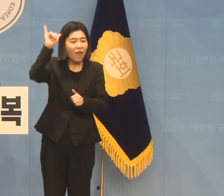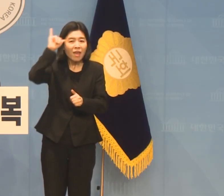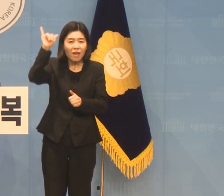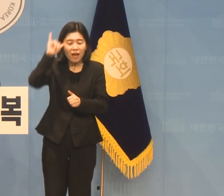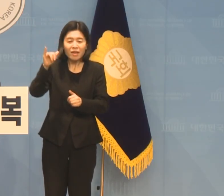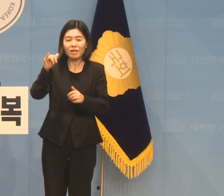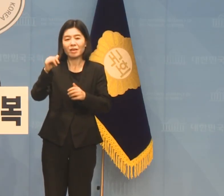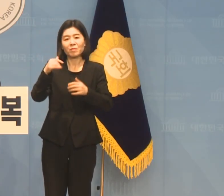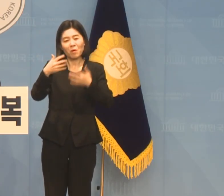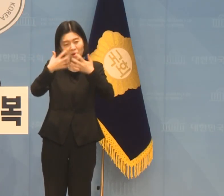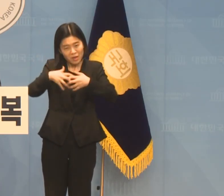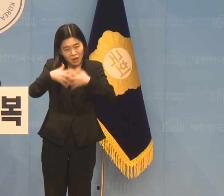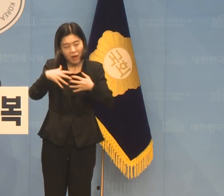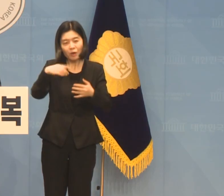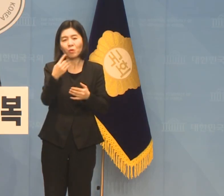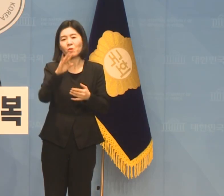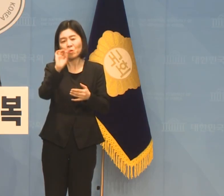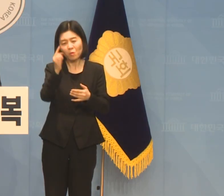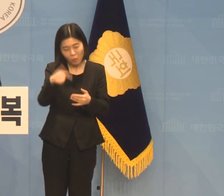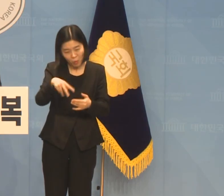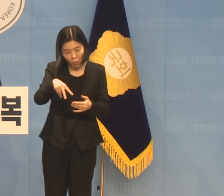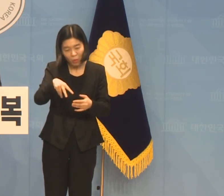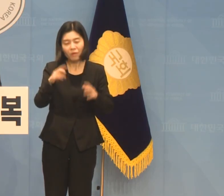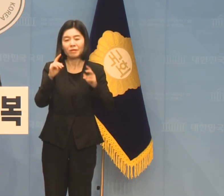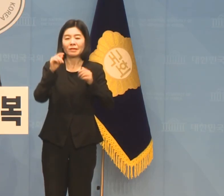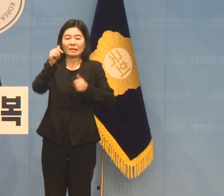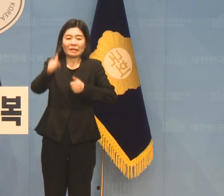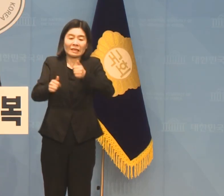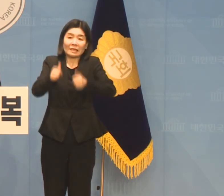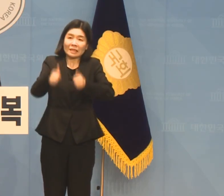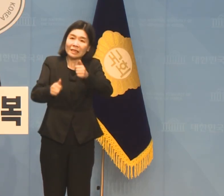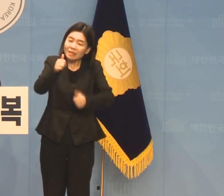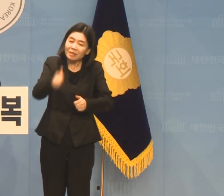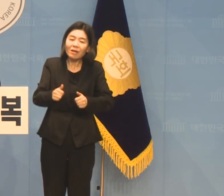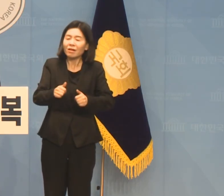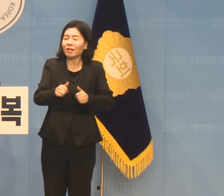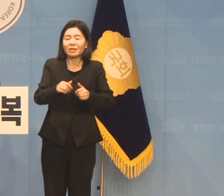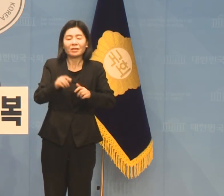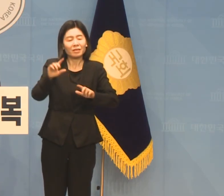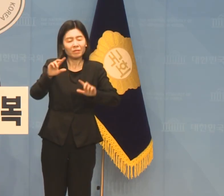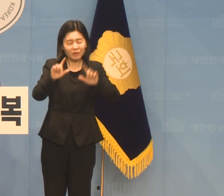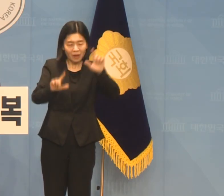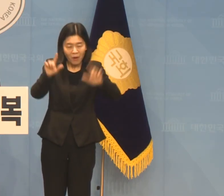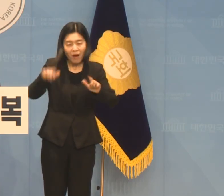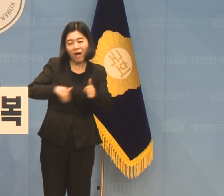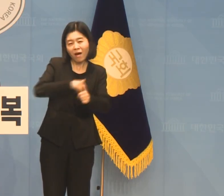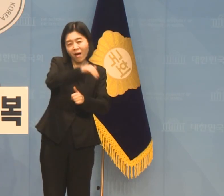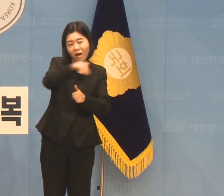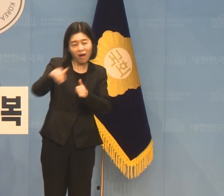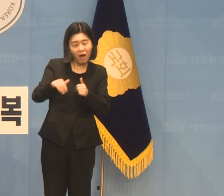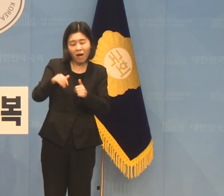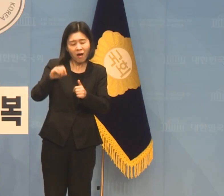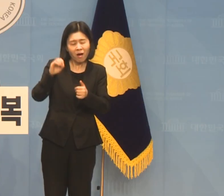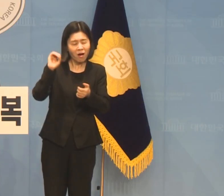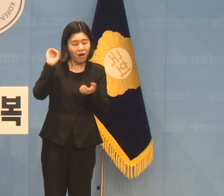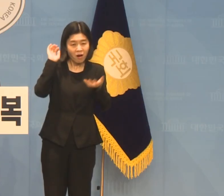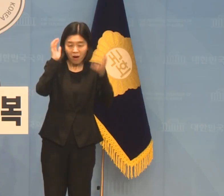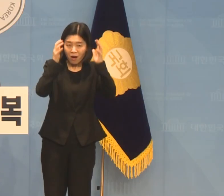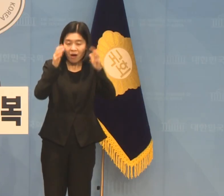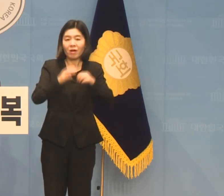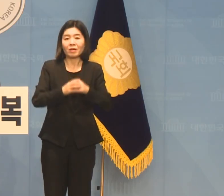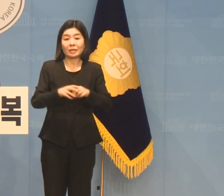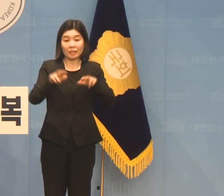등 예측 불가능한 위협과 도전에 직면해 있습니다. 우리에게 시급한 우선